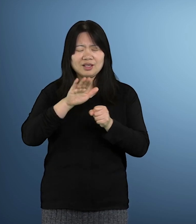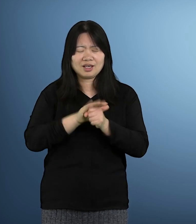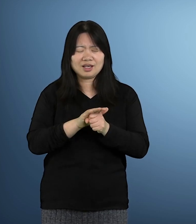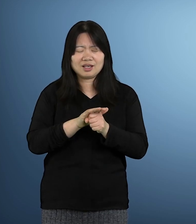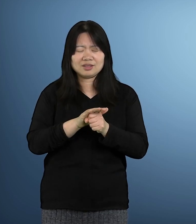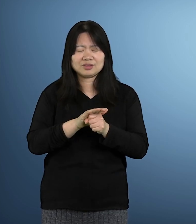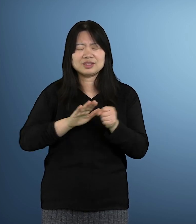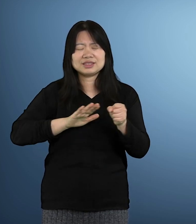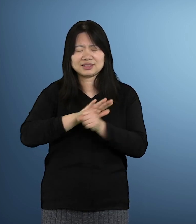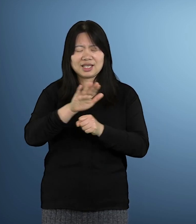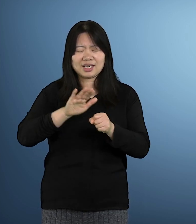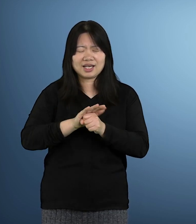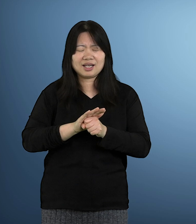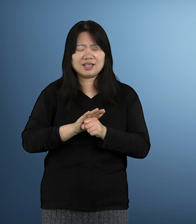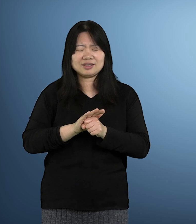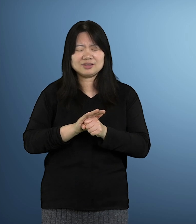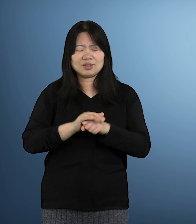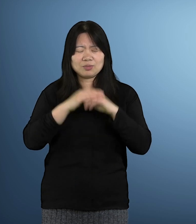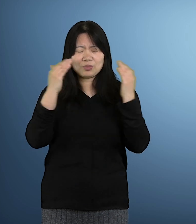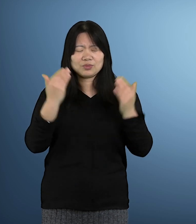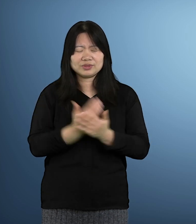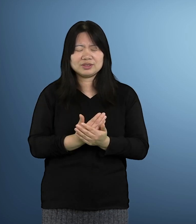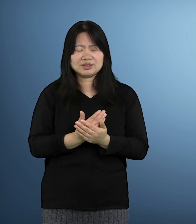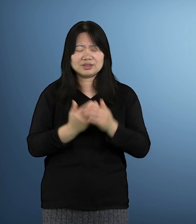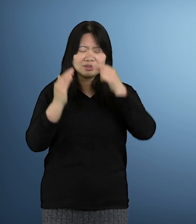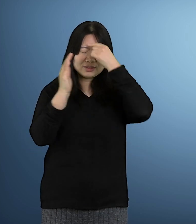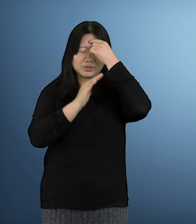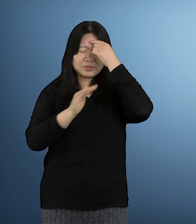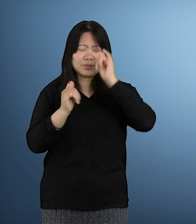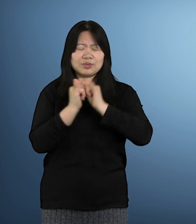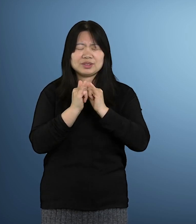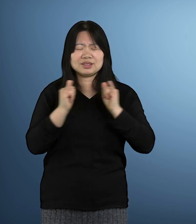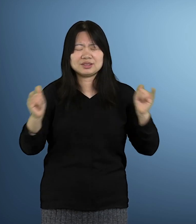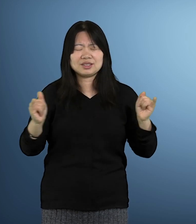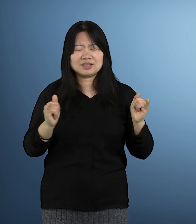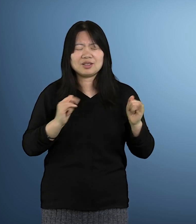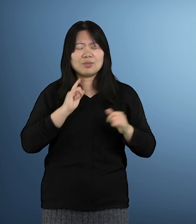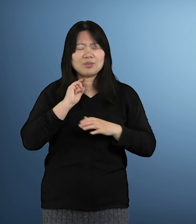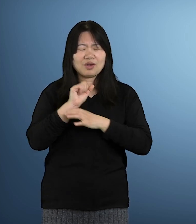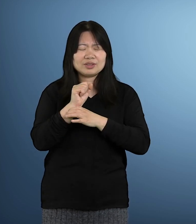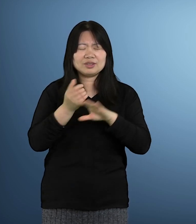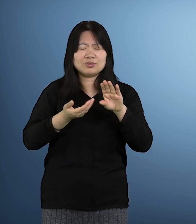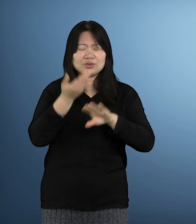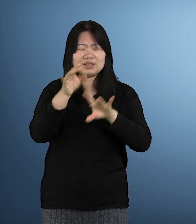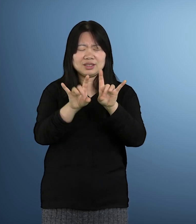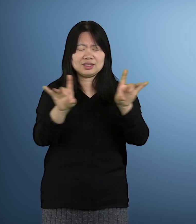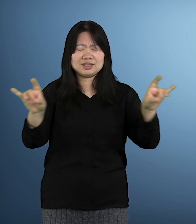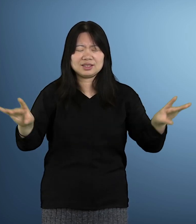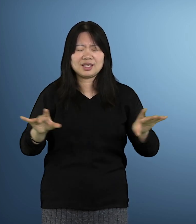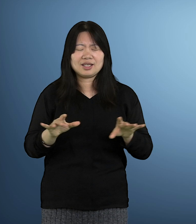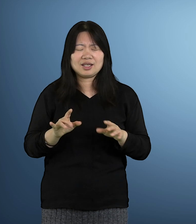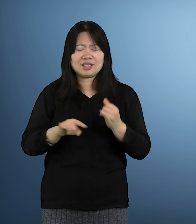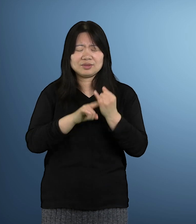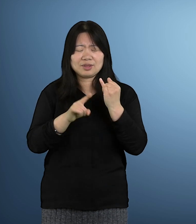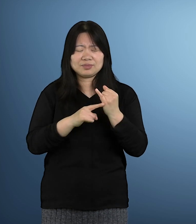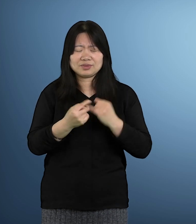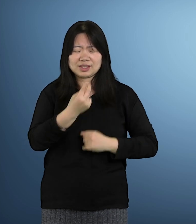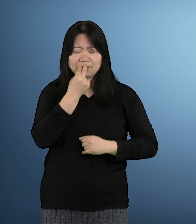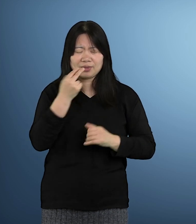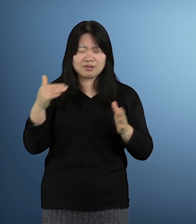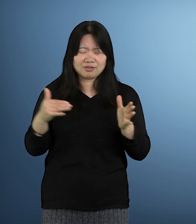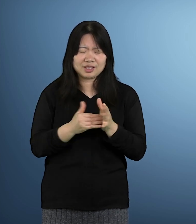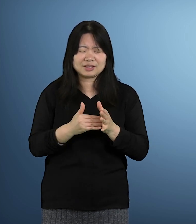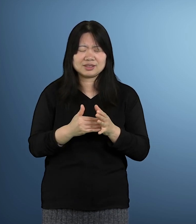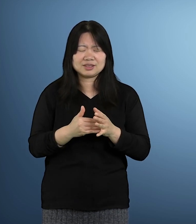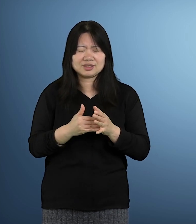사랑하고 사랑하고 사랑하는 모든 성도들 머리 위에 복중의